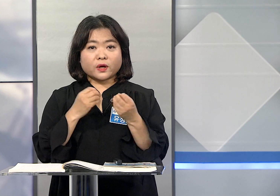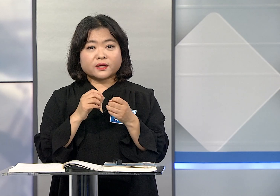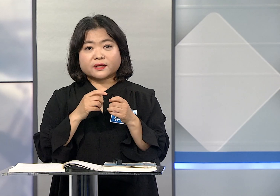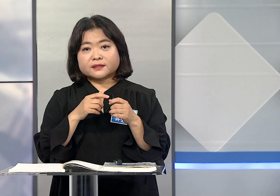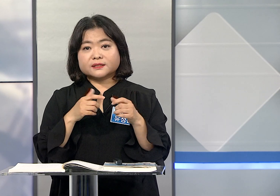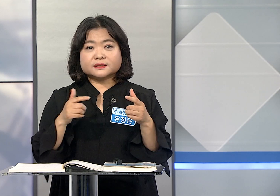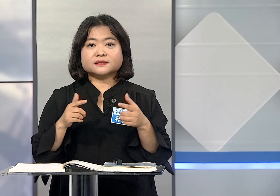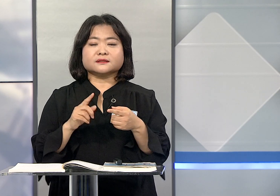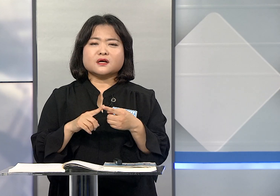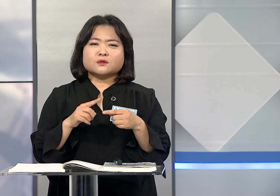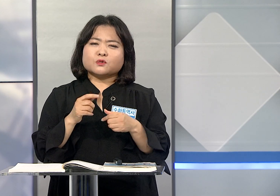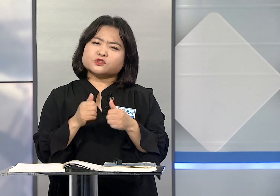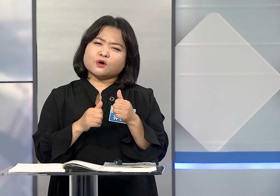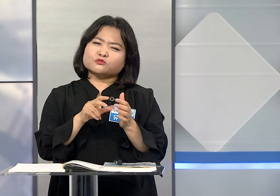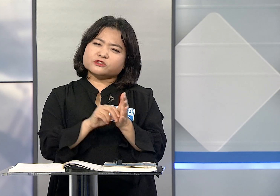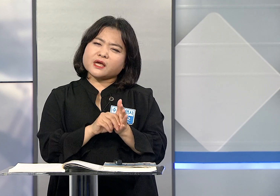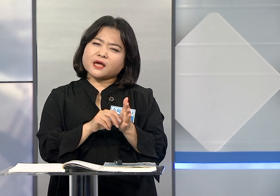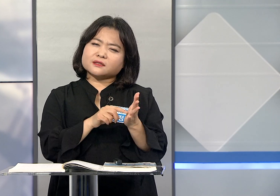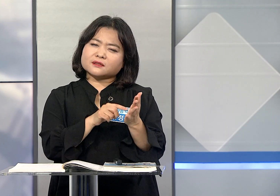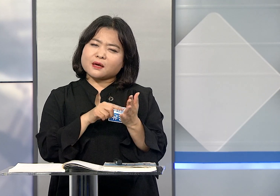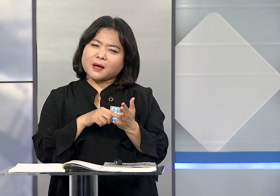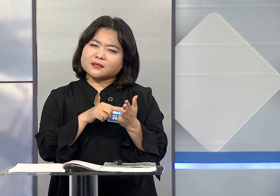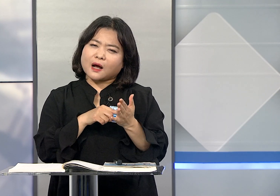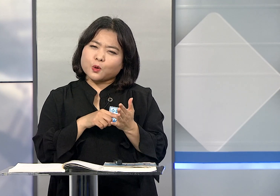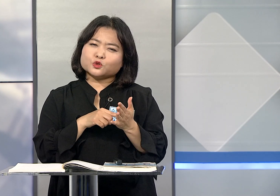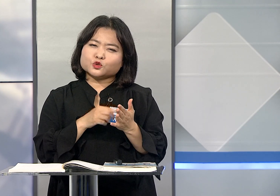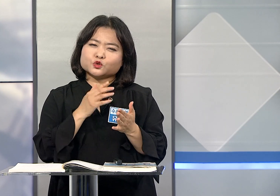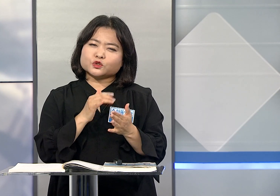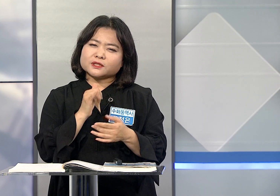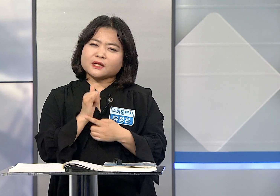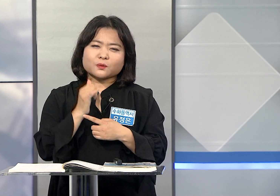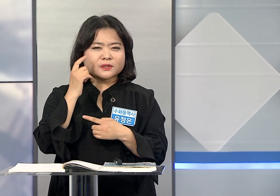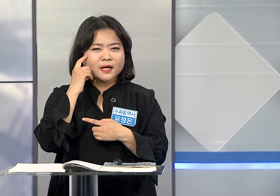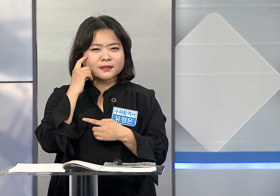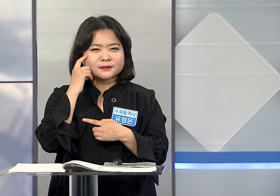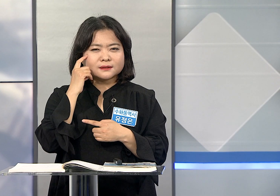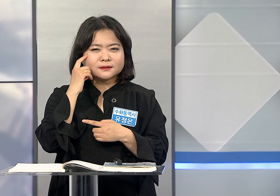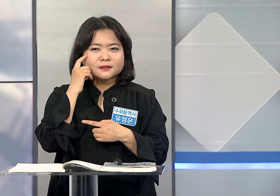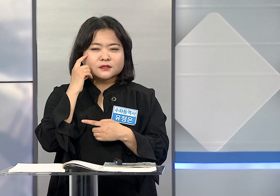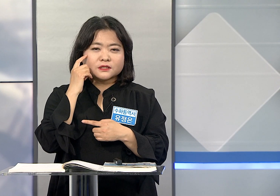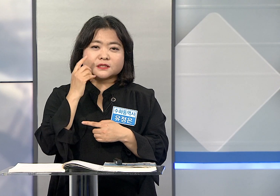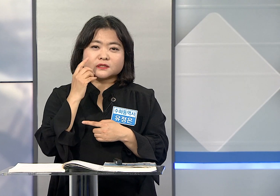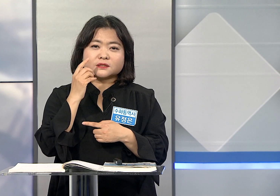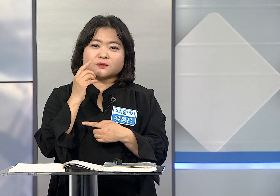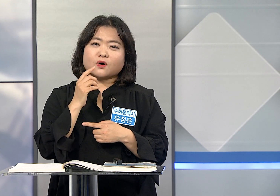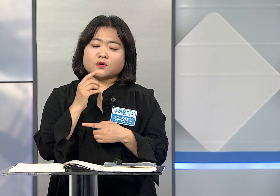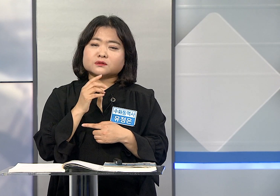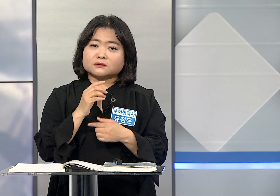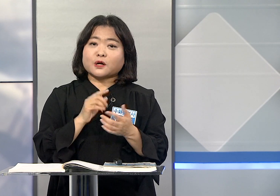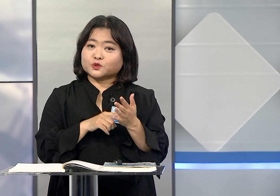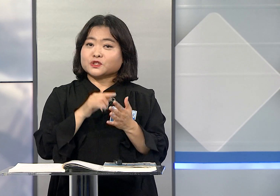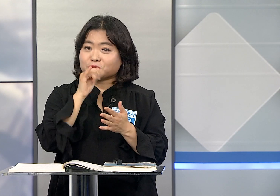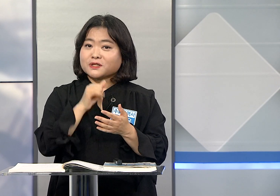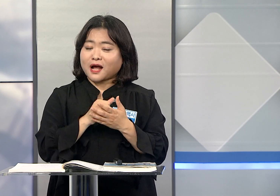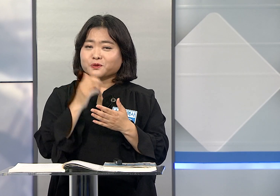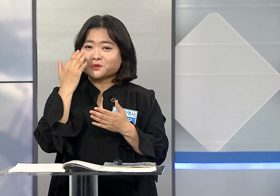오해 등은 뭐 시험 문제에 그렇게 많이 나올 수 있다고 생각은 나올 수도 있습니다. 요즘